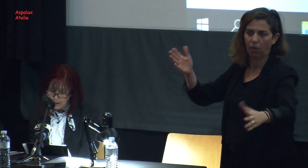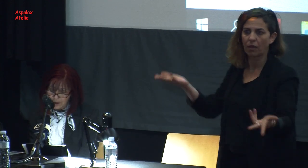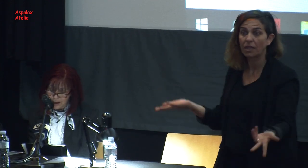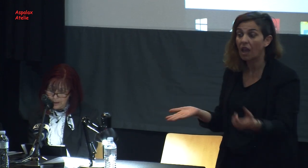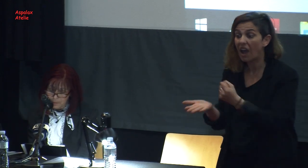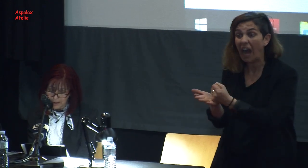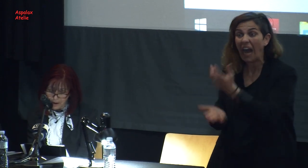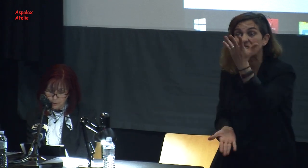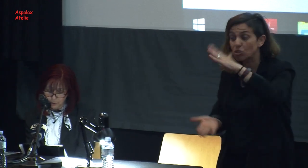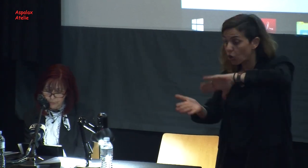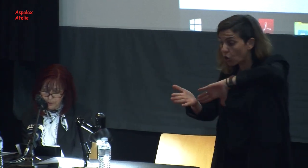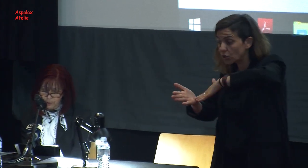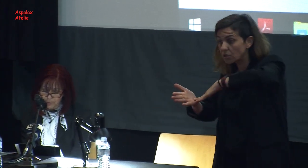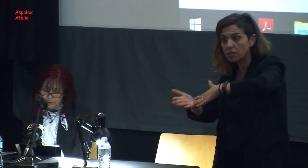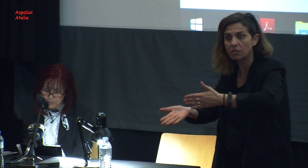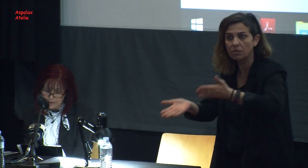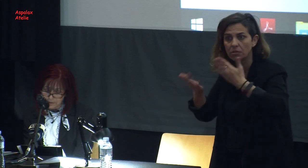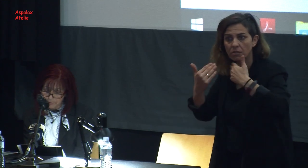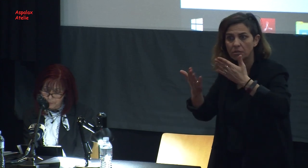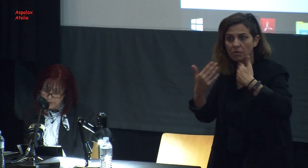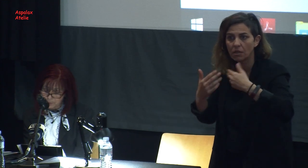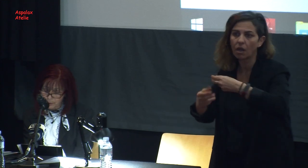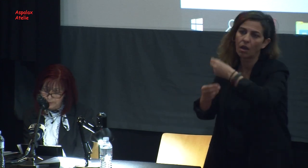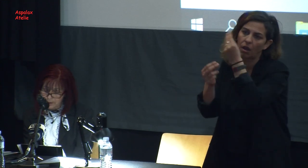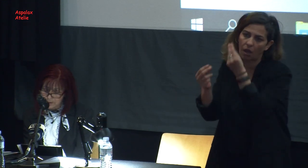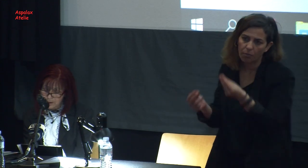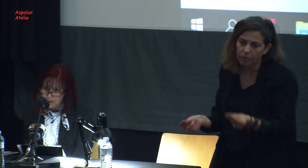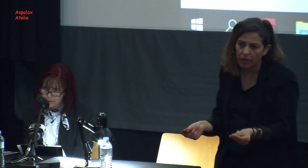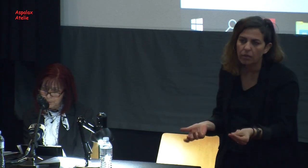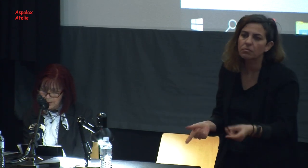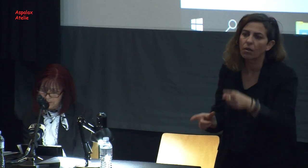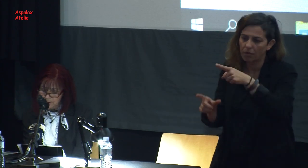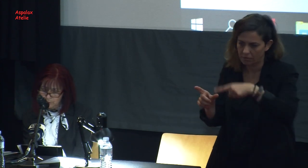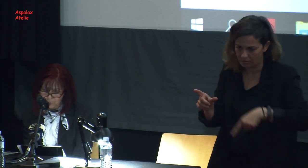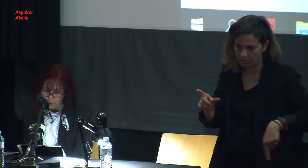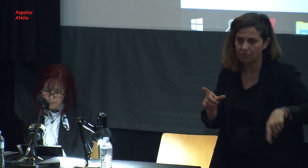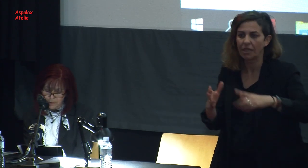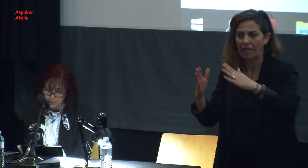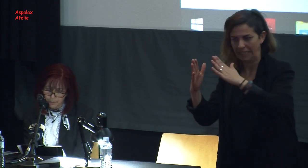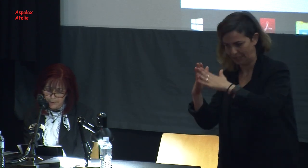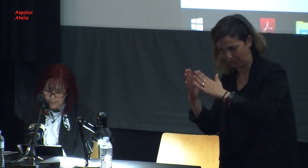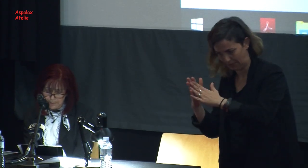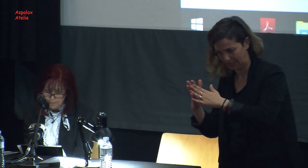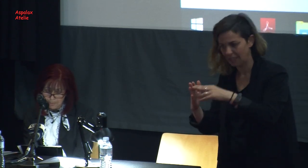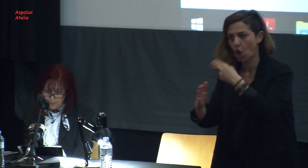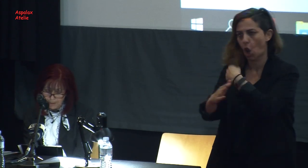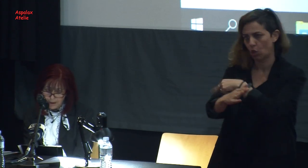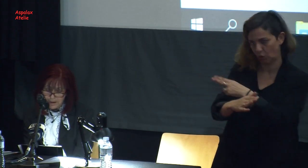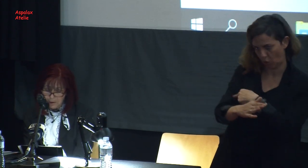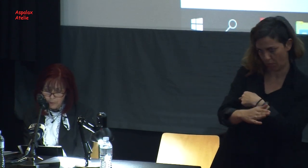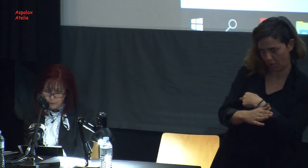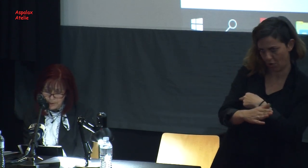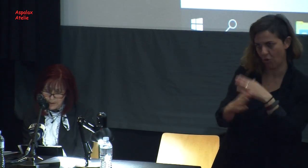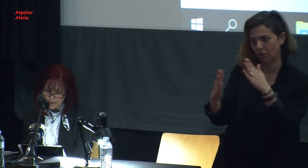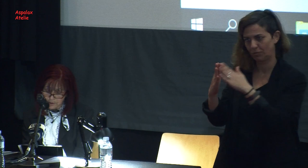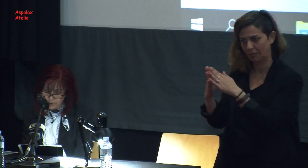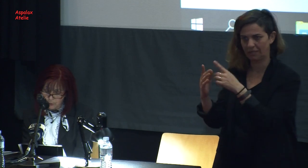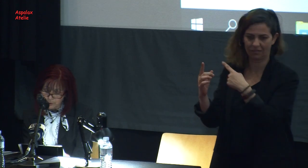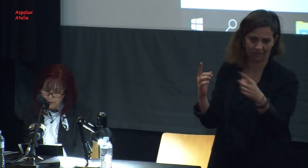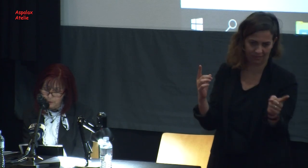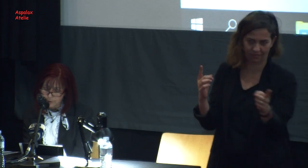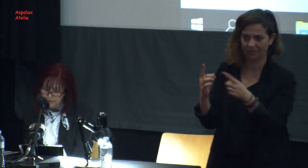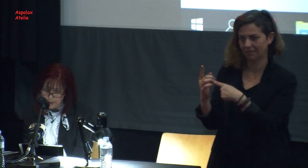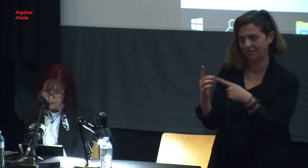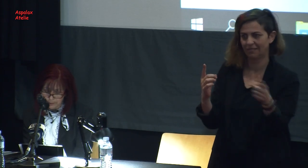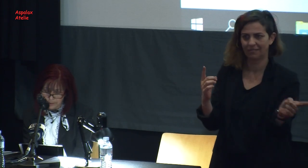υπηρεσιών αναπαράγουν το φαινόμενο της περιστρεφόμενης πόρτας. Σπίτι, νοσοκομείο, σπίτι. Οι απουσίες